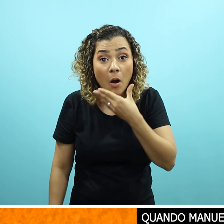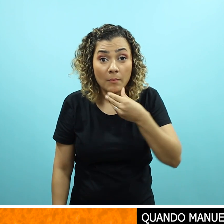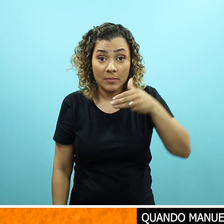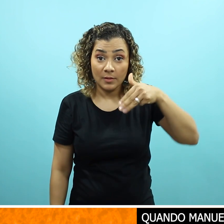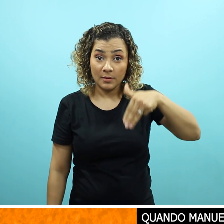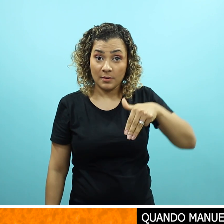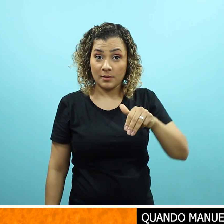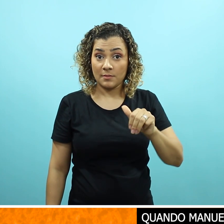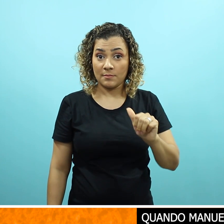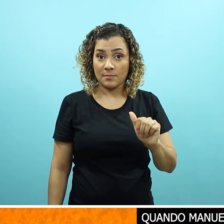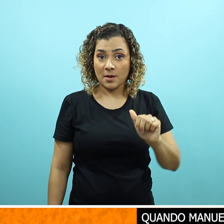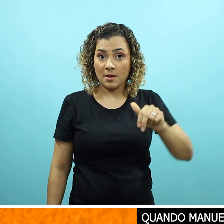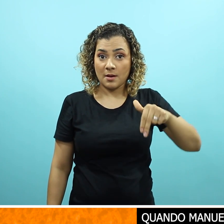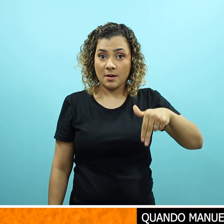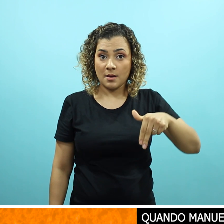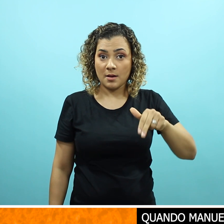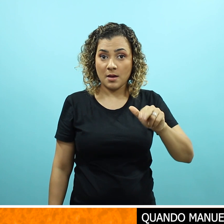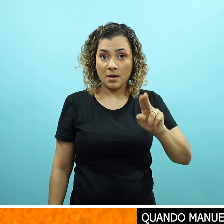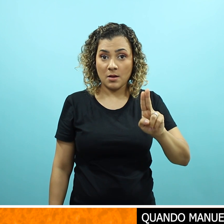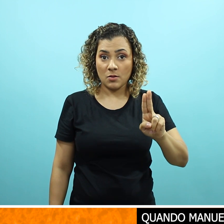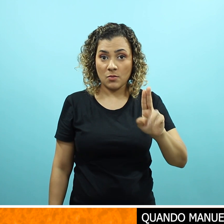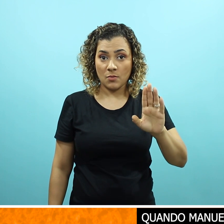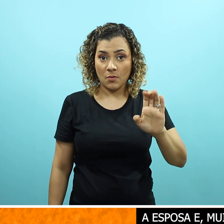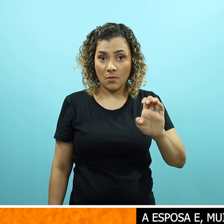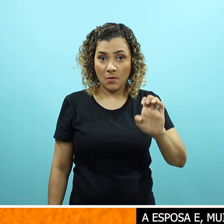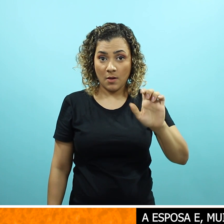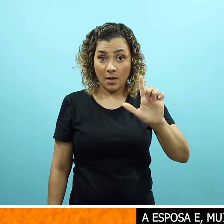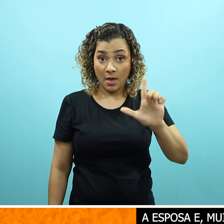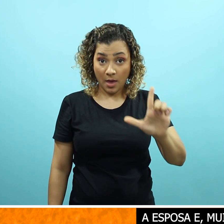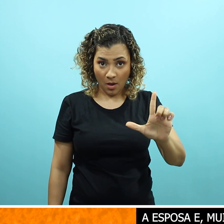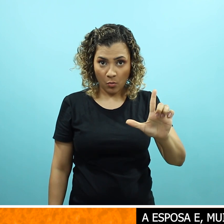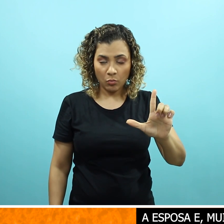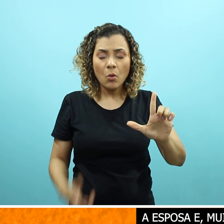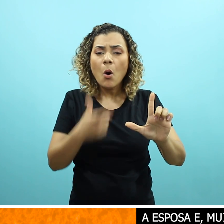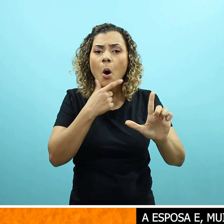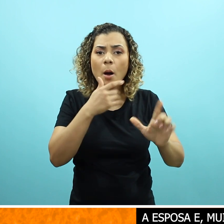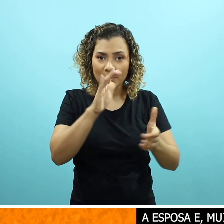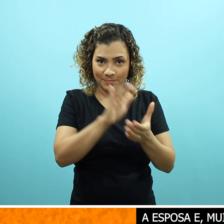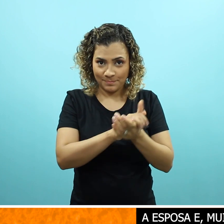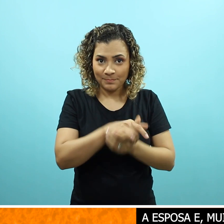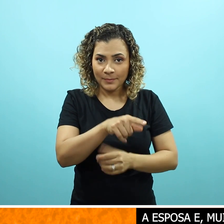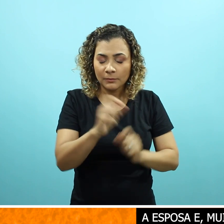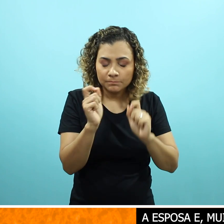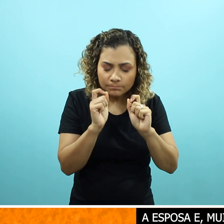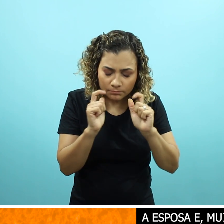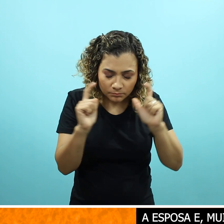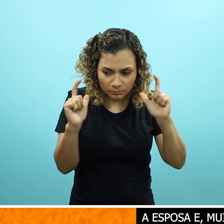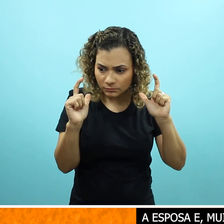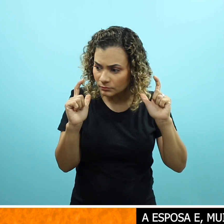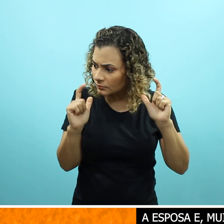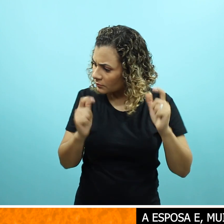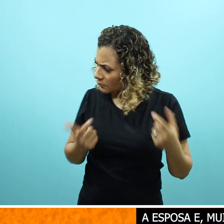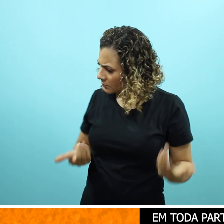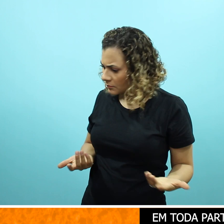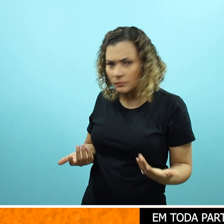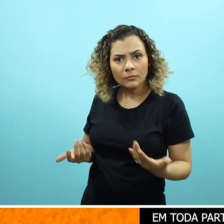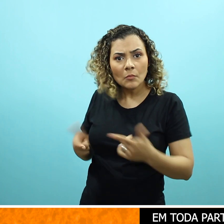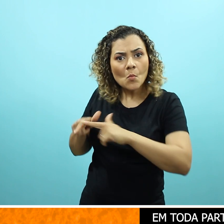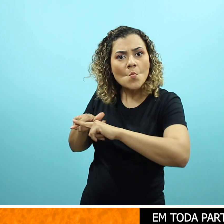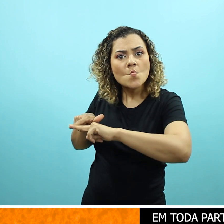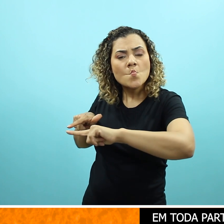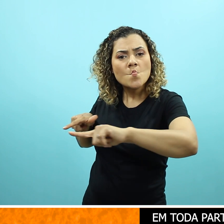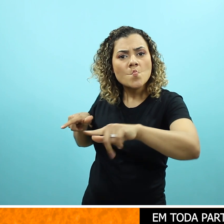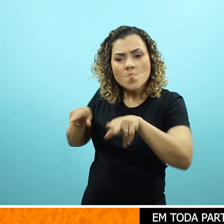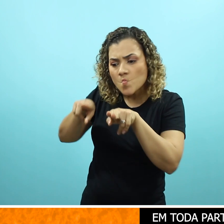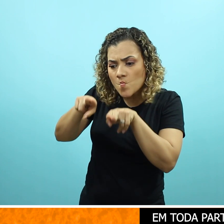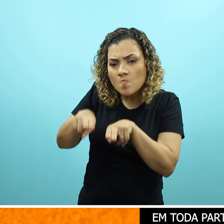Quando Manuel acordou, não encontrou mais a esposa, e muito embora tenha procurado por ela em toda